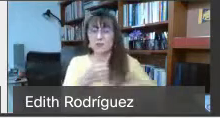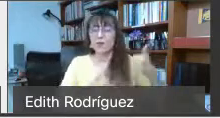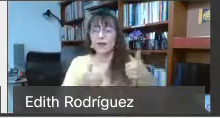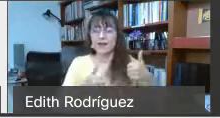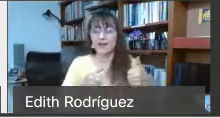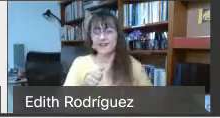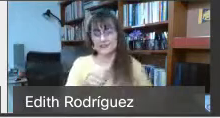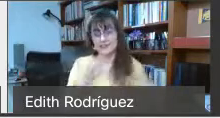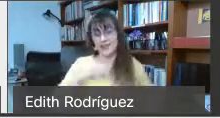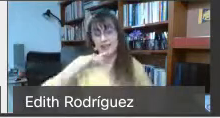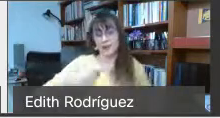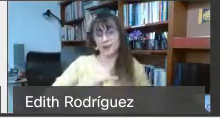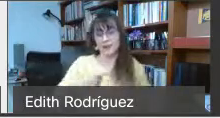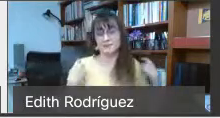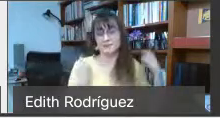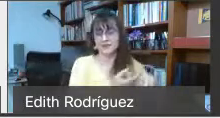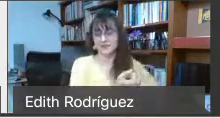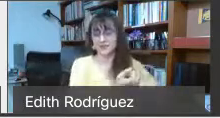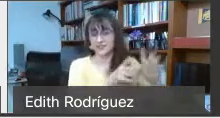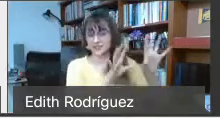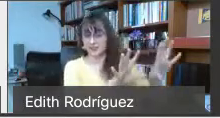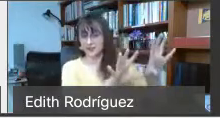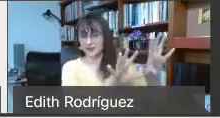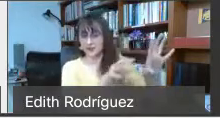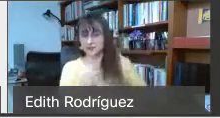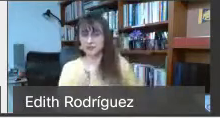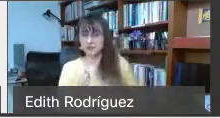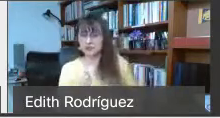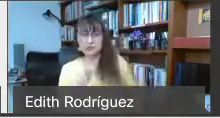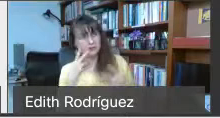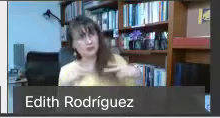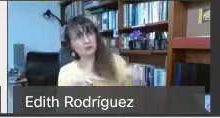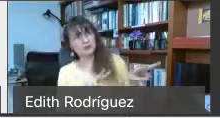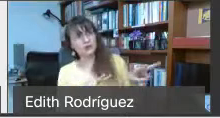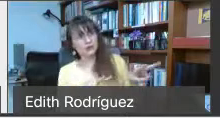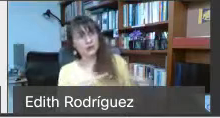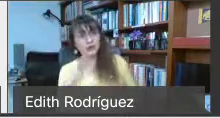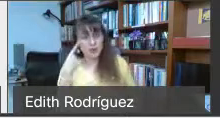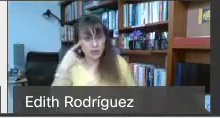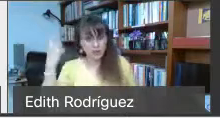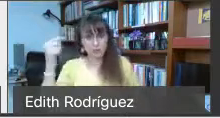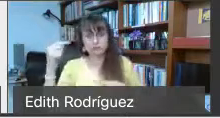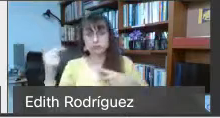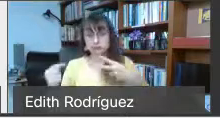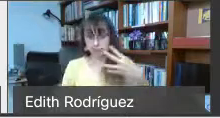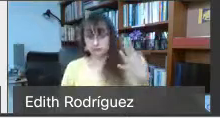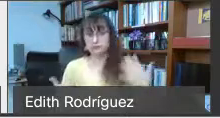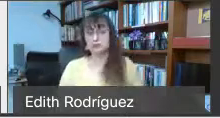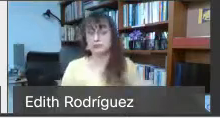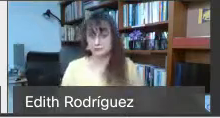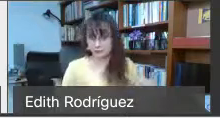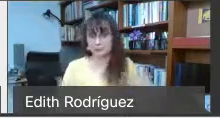a la literatura. Yo sé que de alguna manera el poder de acceso a la información está en gran medida por